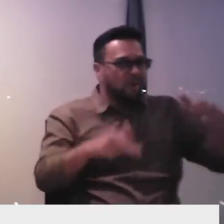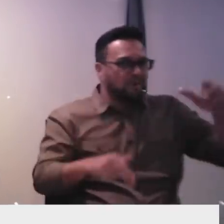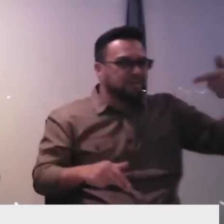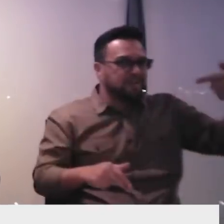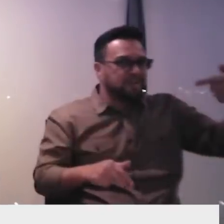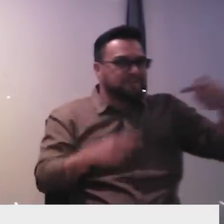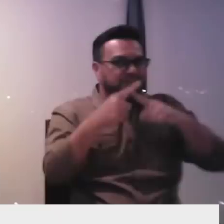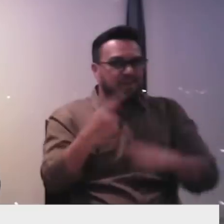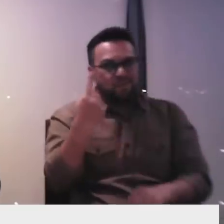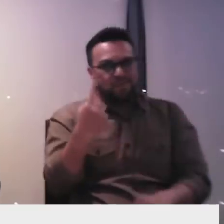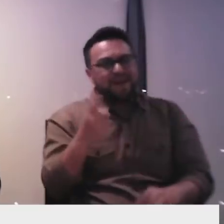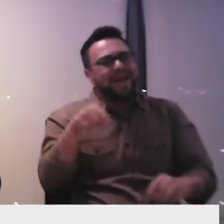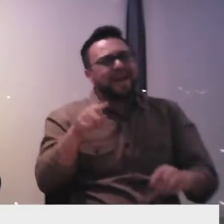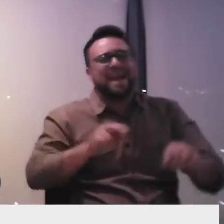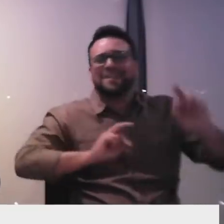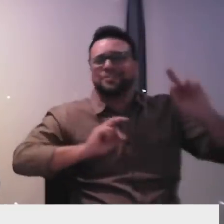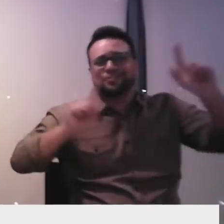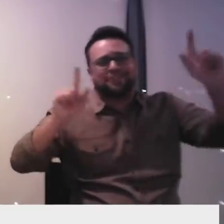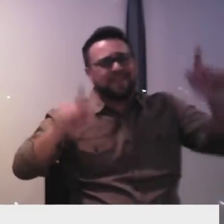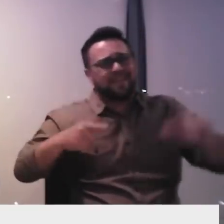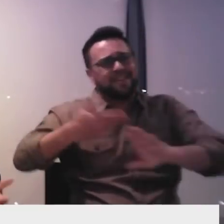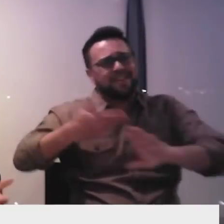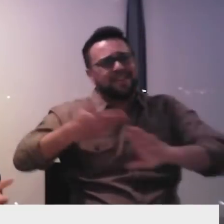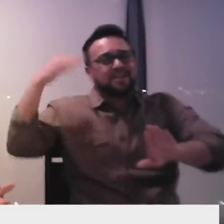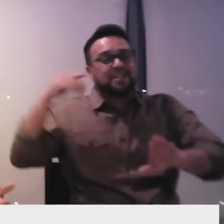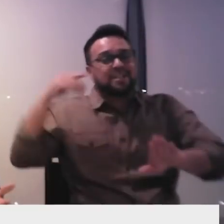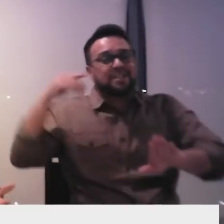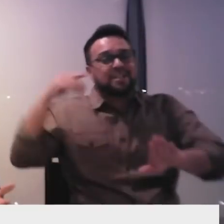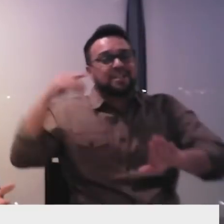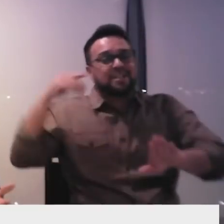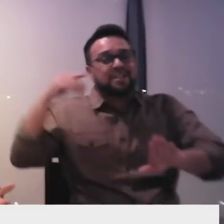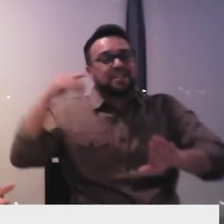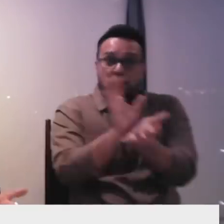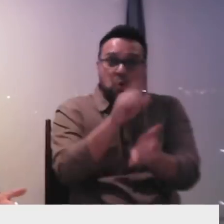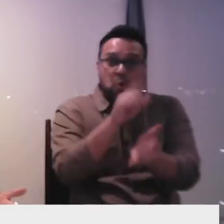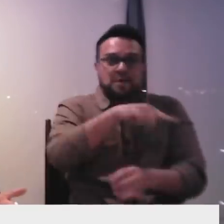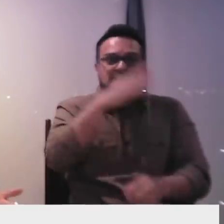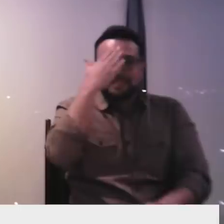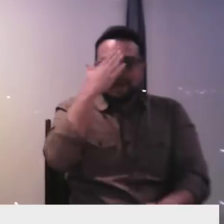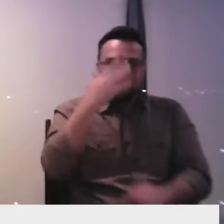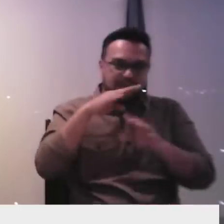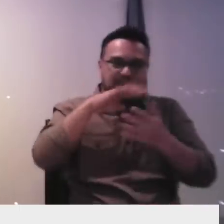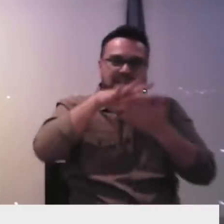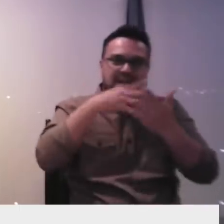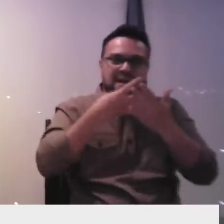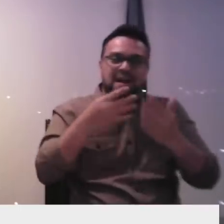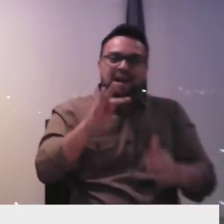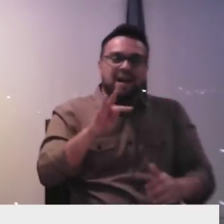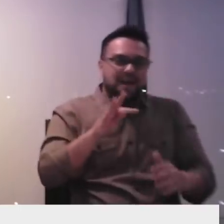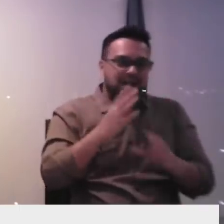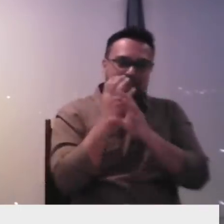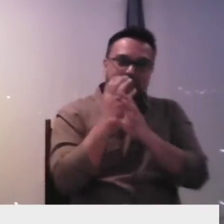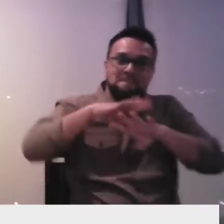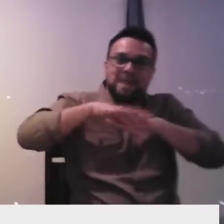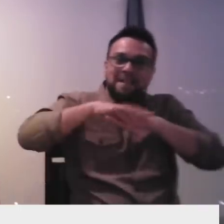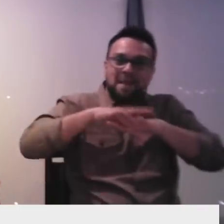Era um mundo diferente, pessoal. Você pegava uma garotada lá do grupo, sabia a tabuada. O grupo até a quarta série. Você pega